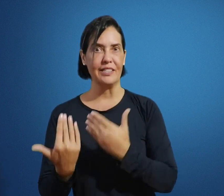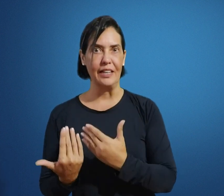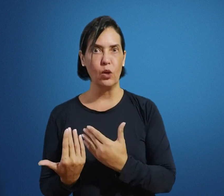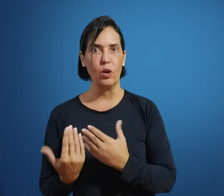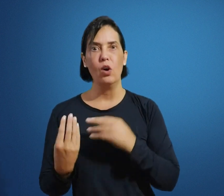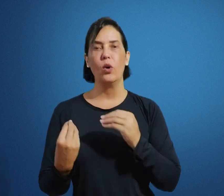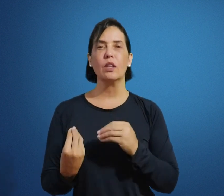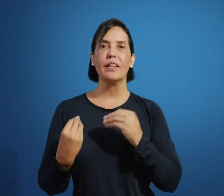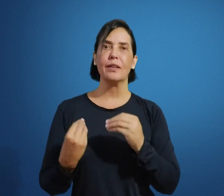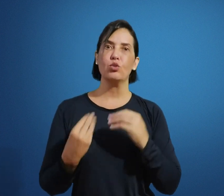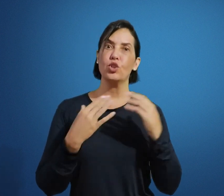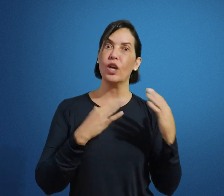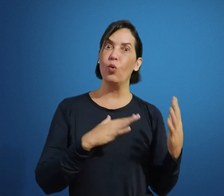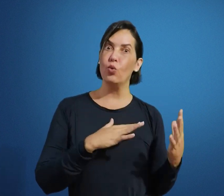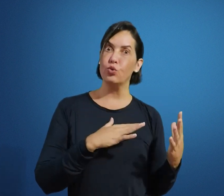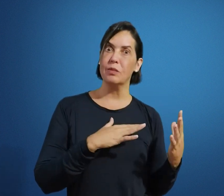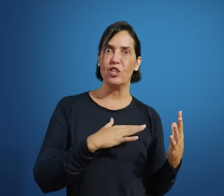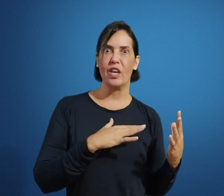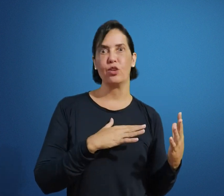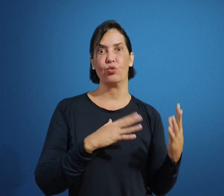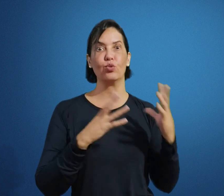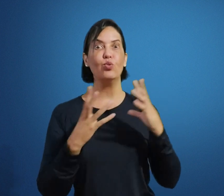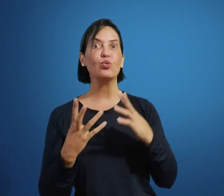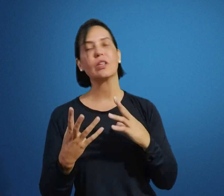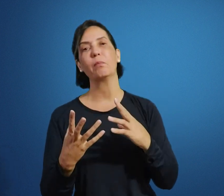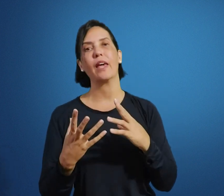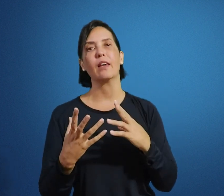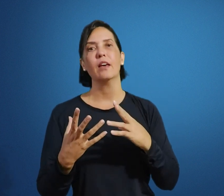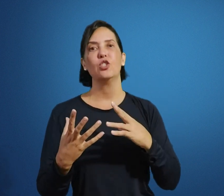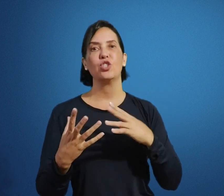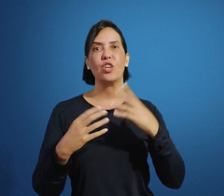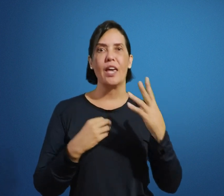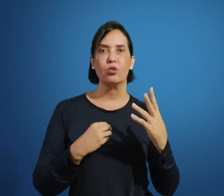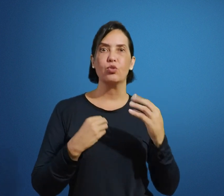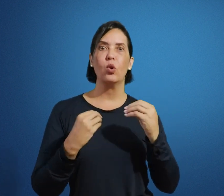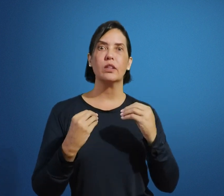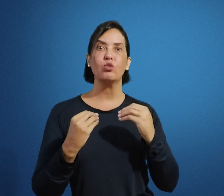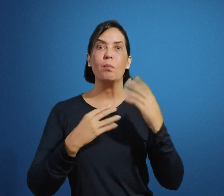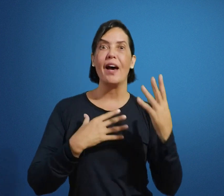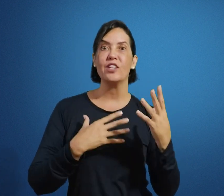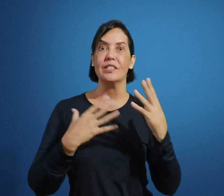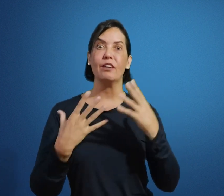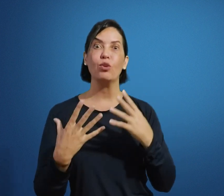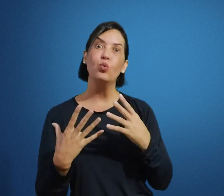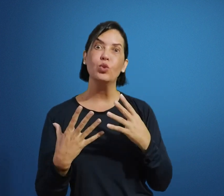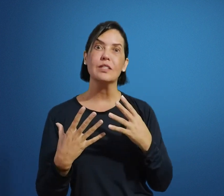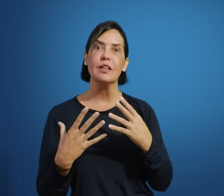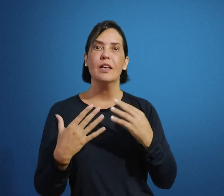da língua, ou então adaptações de recursos imagéticos, uso também de gestos, ou então de imagens e figuras,